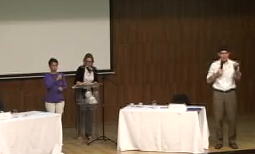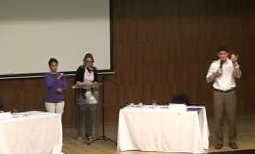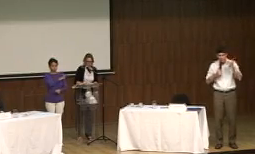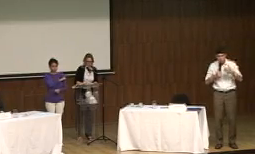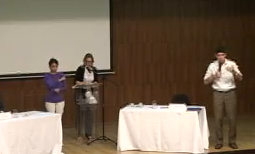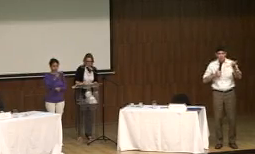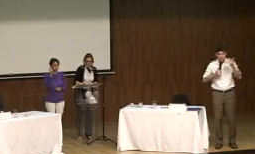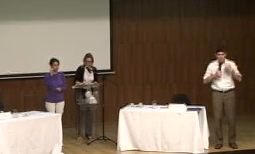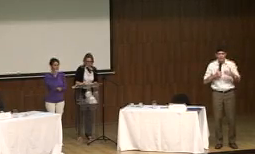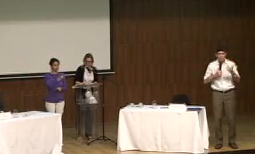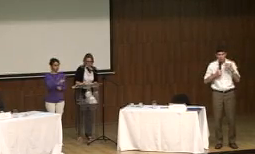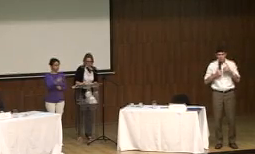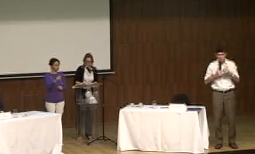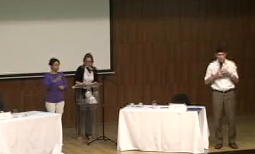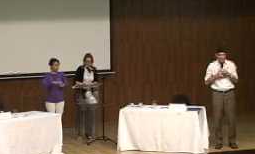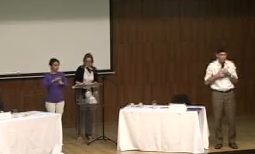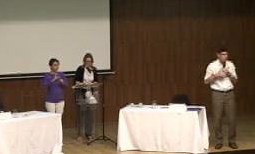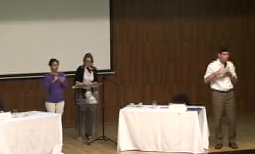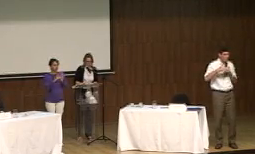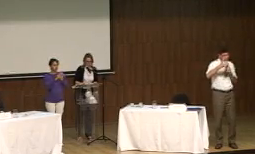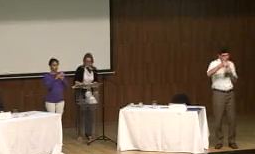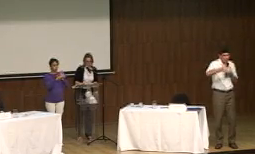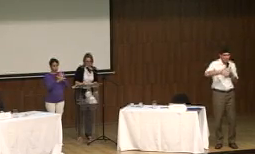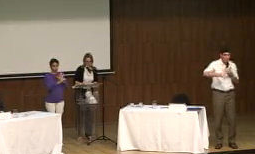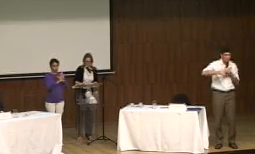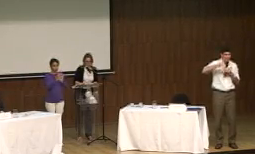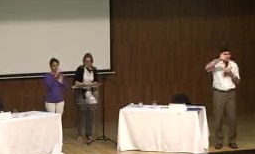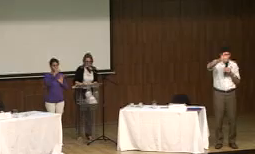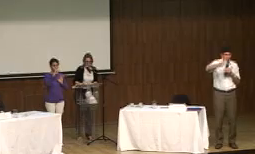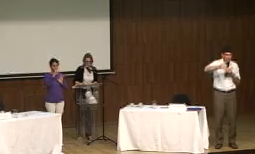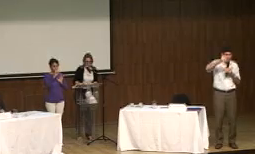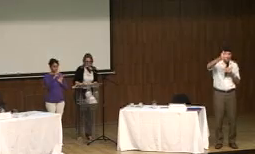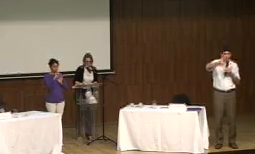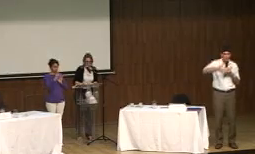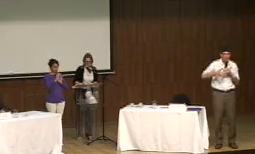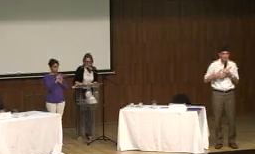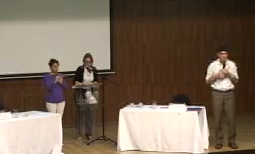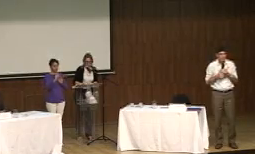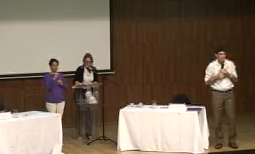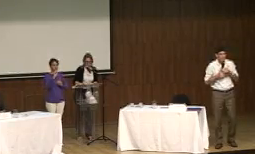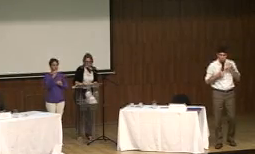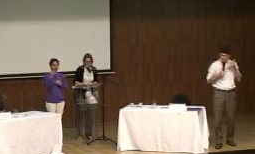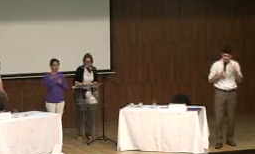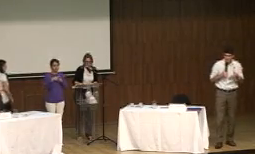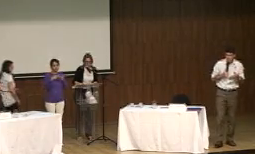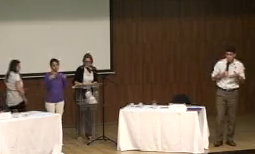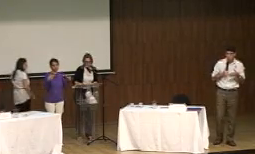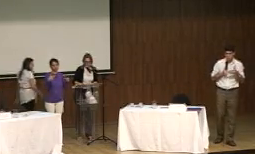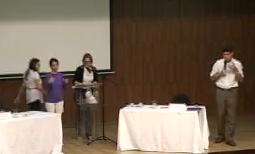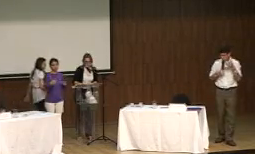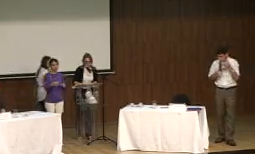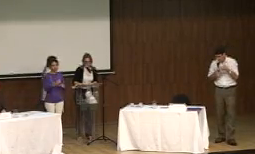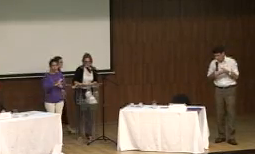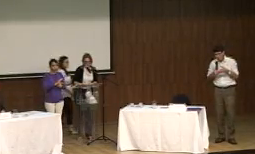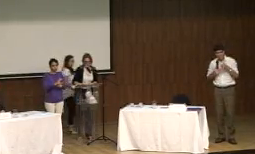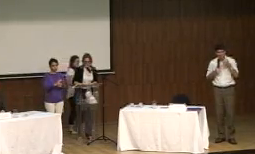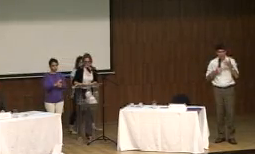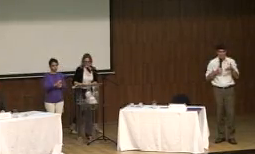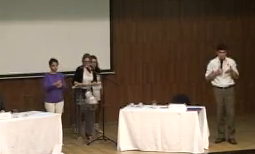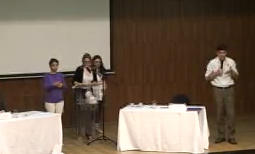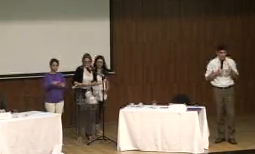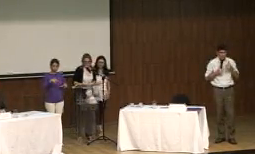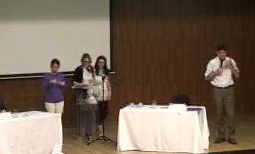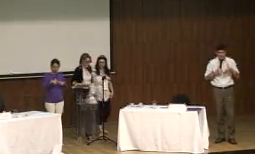ir ganhando mais códigos de vagas para completar o quadro, para variar, para ampliar a oferta. Isso é um trabalho que já